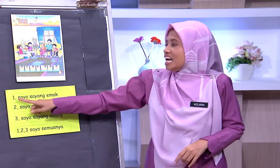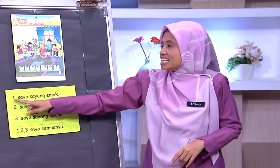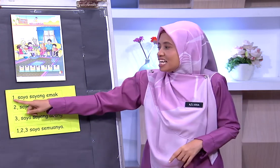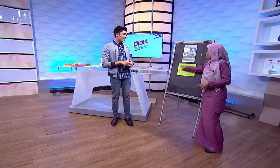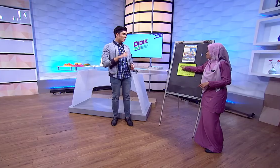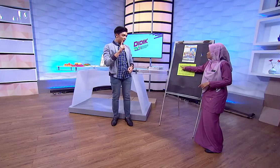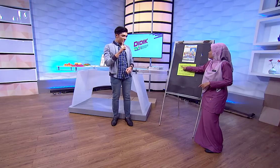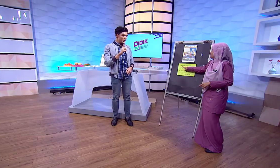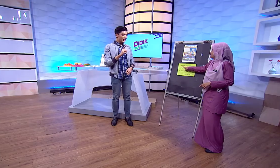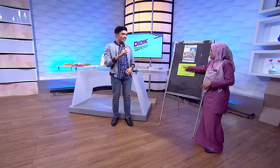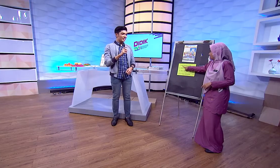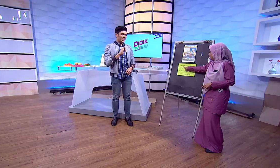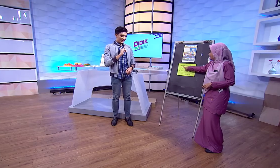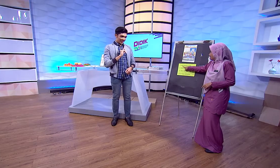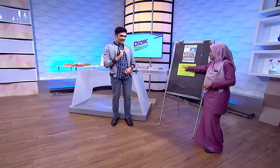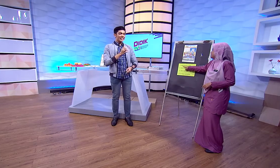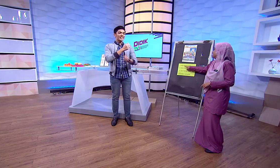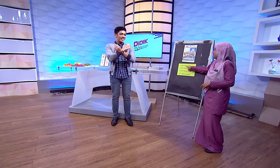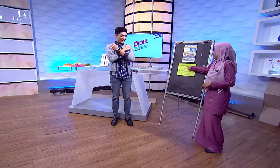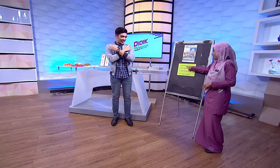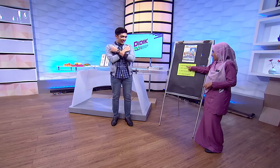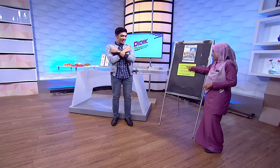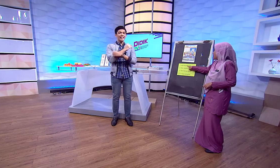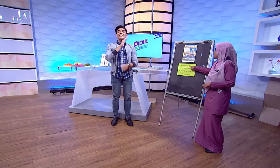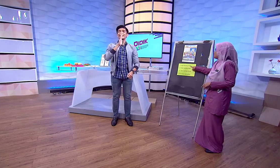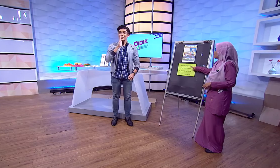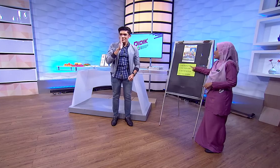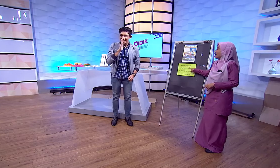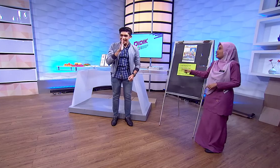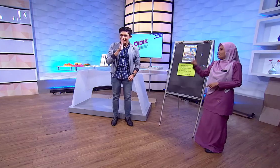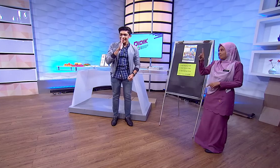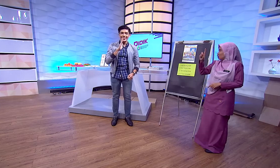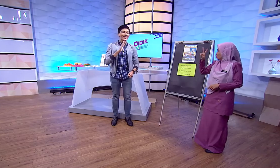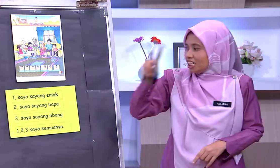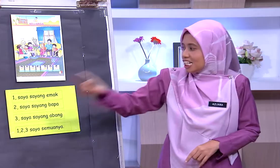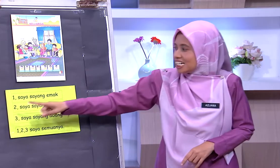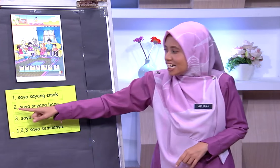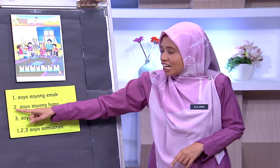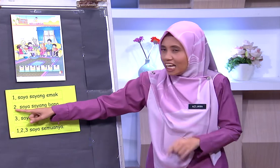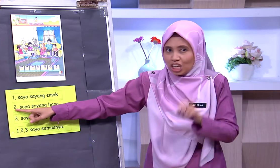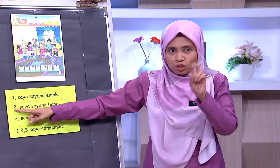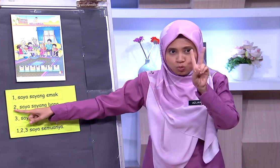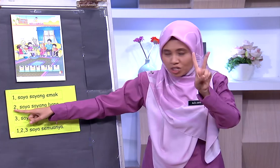satu saya Saya man2jkt Gue